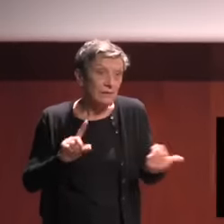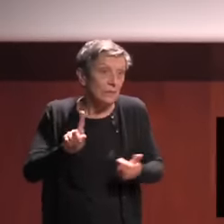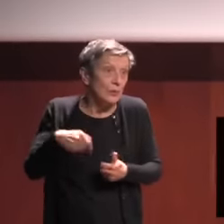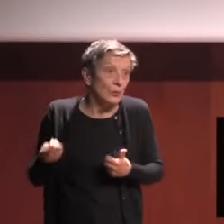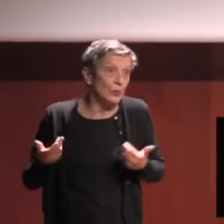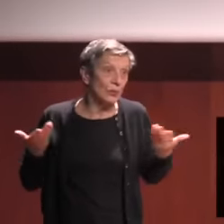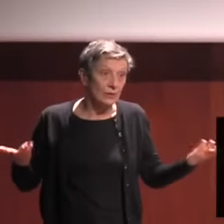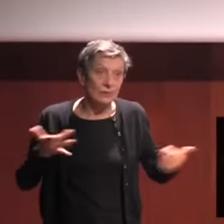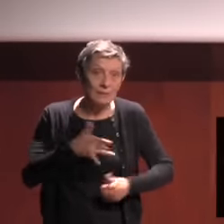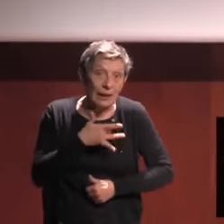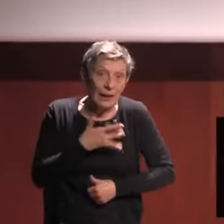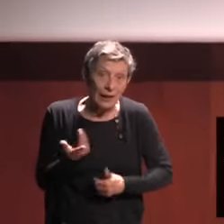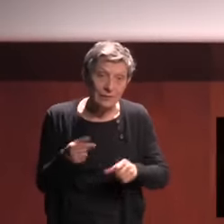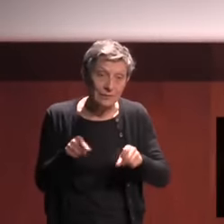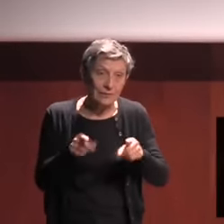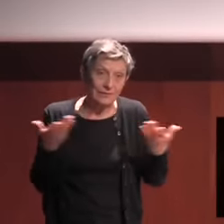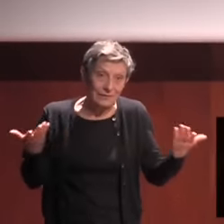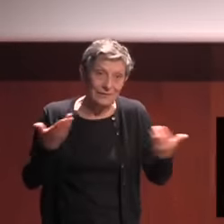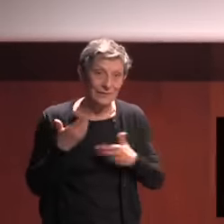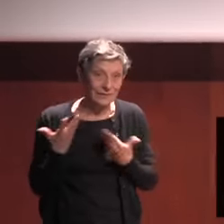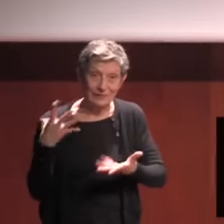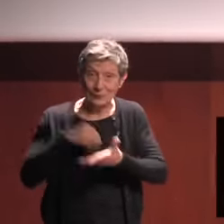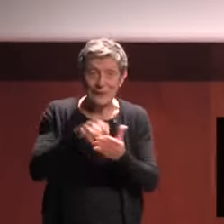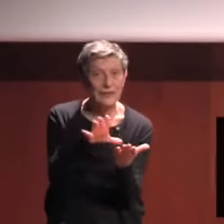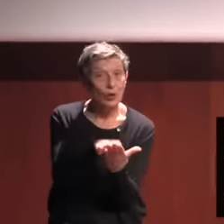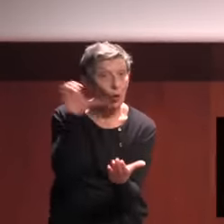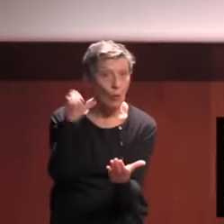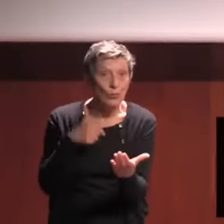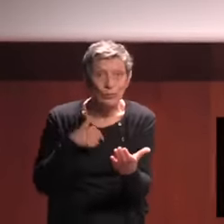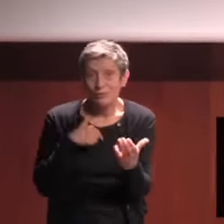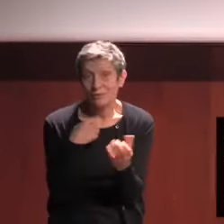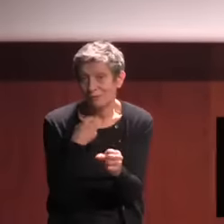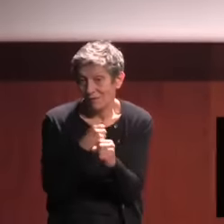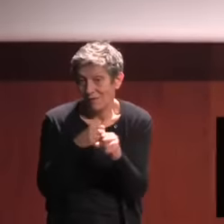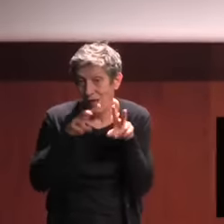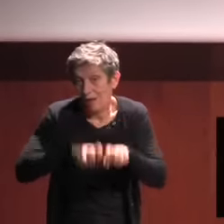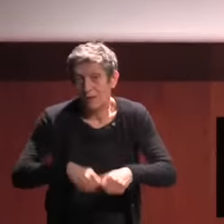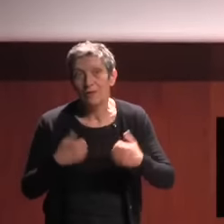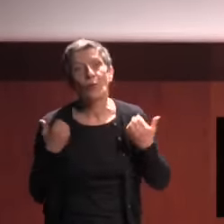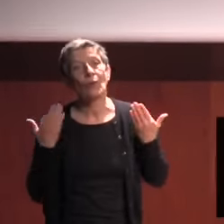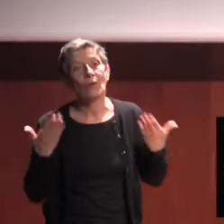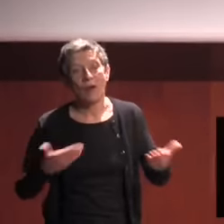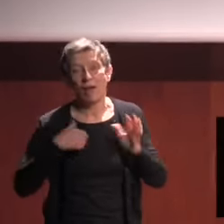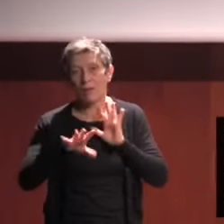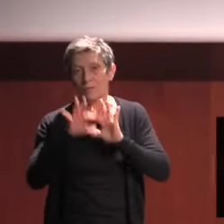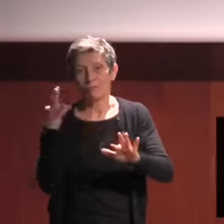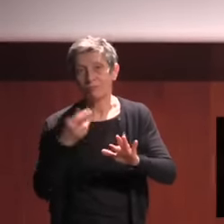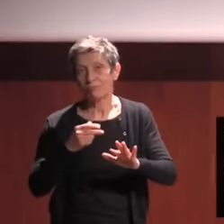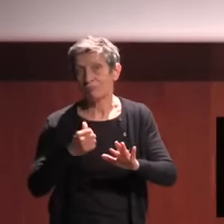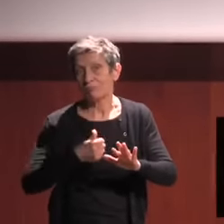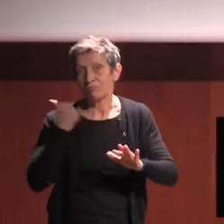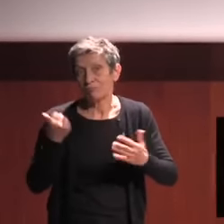que ça m'intéresse et ça fait partie aussi de tous ces corpus que je travaille. Mais là, je voulais juste me référer à l'autobiographie.